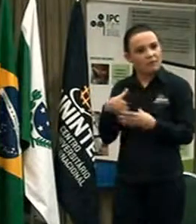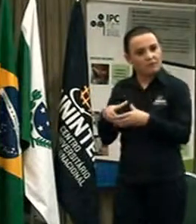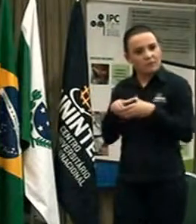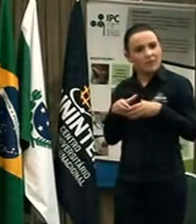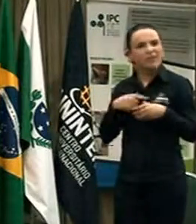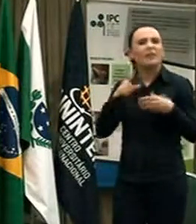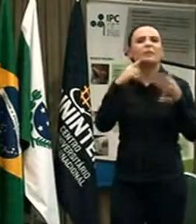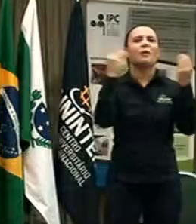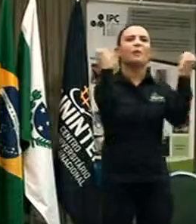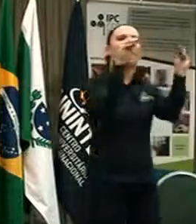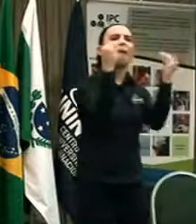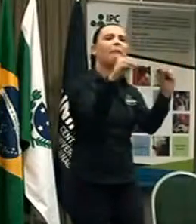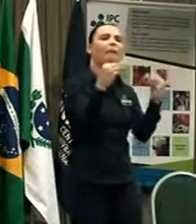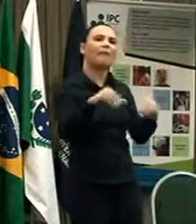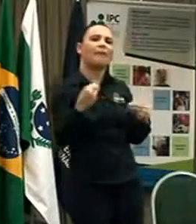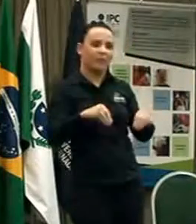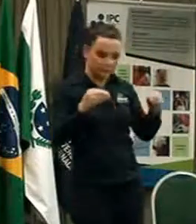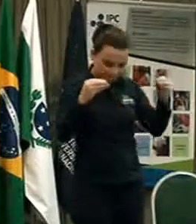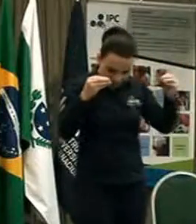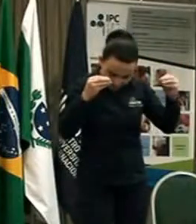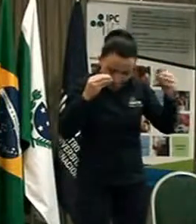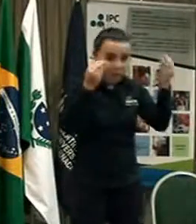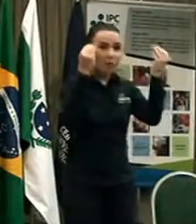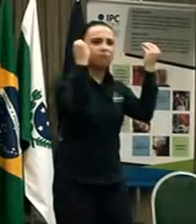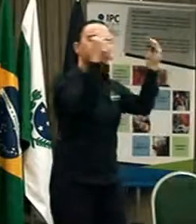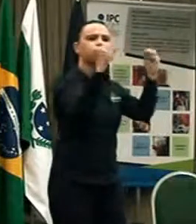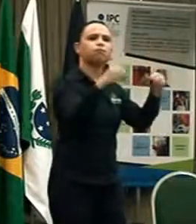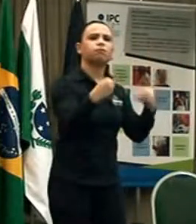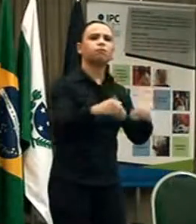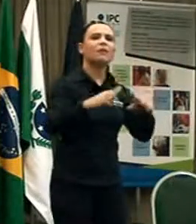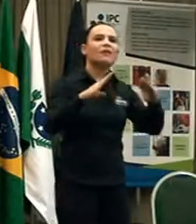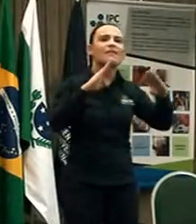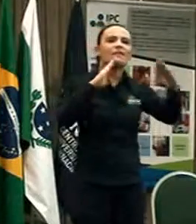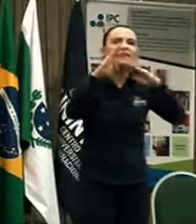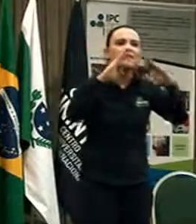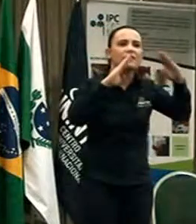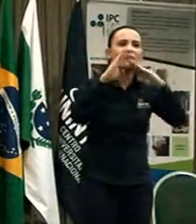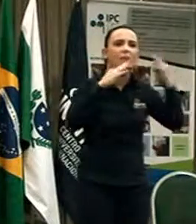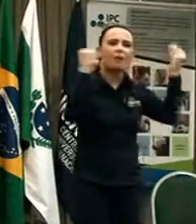na internet sem levar em consideração que estão sendo vistas